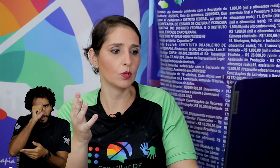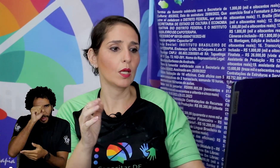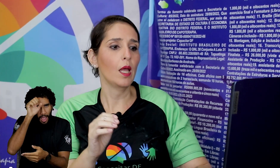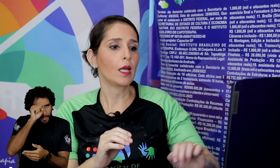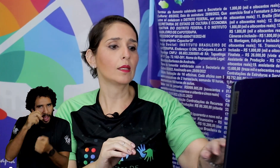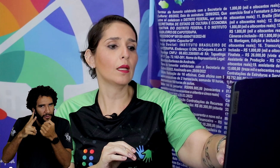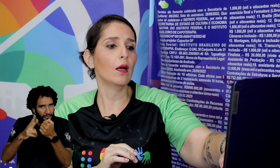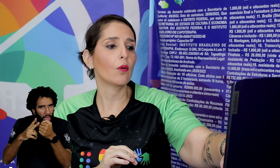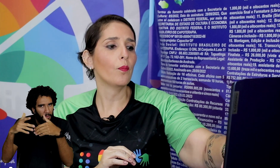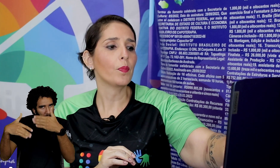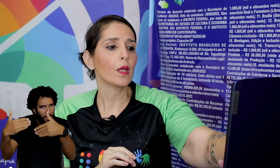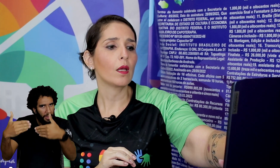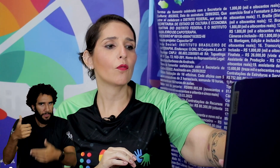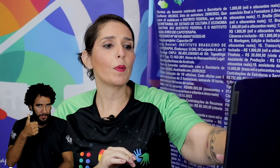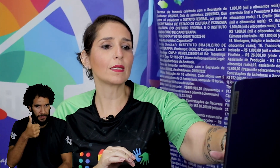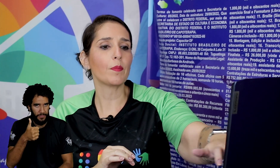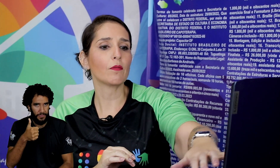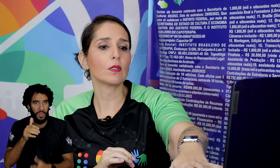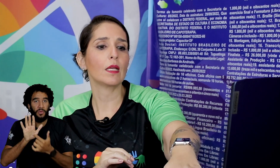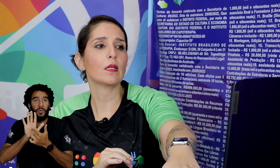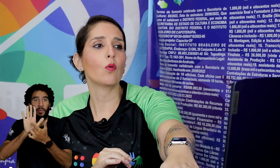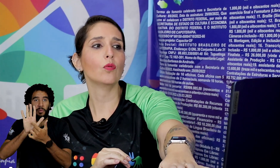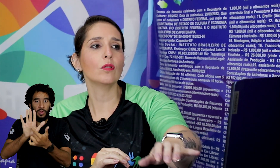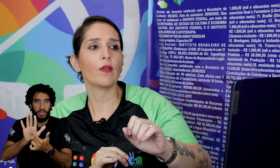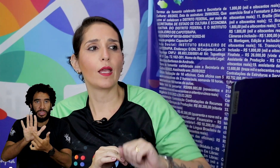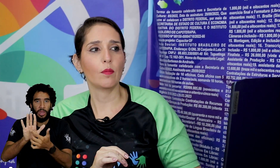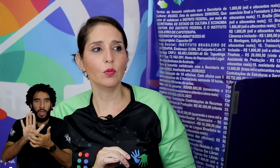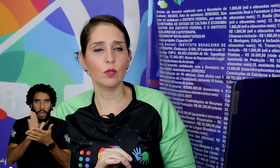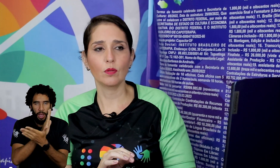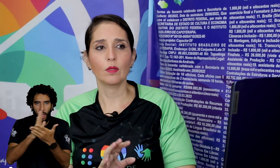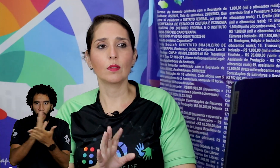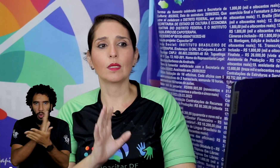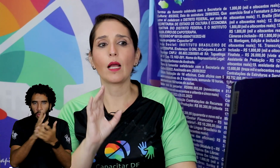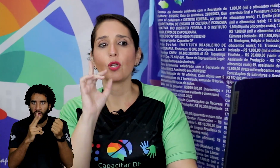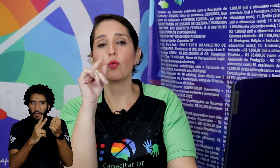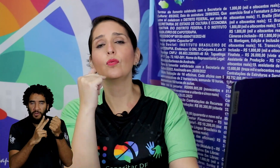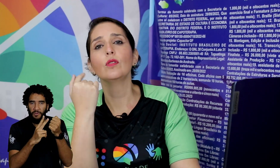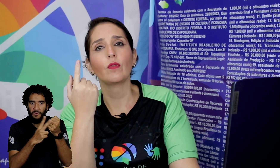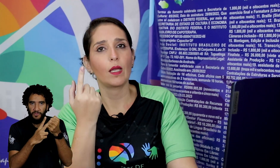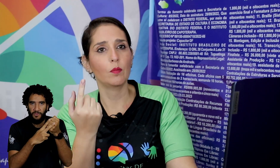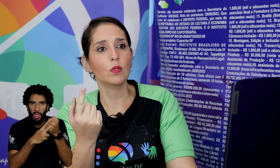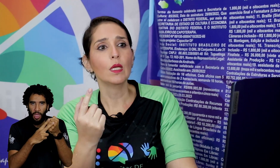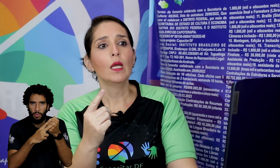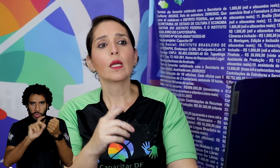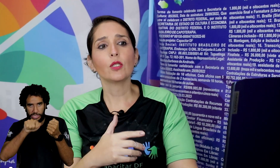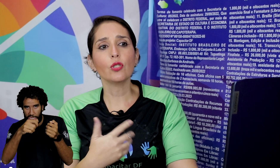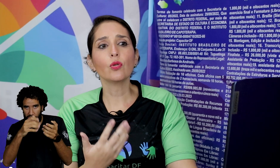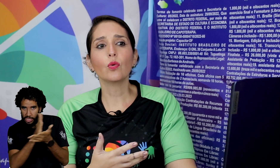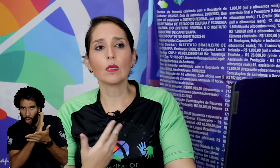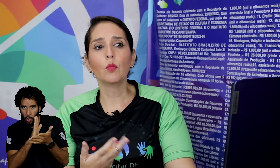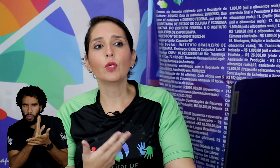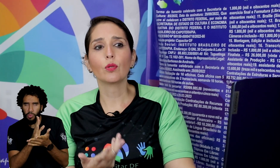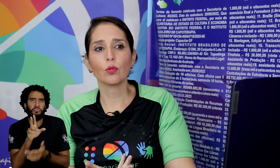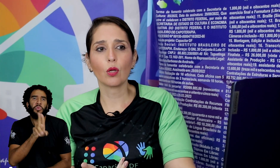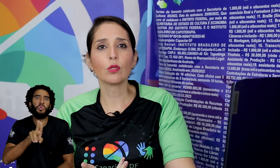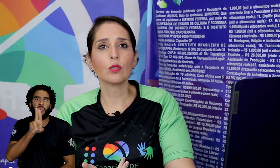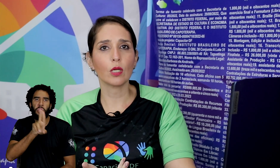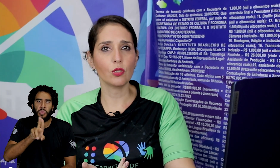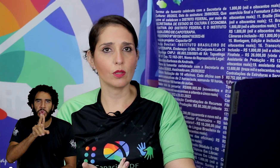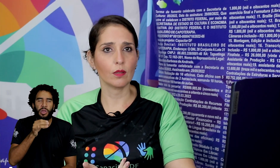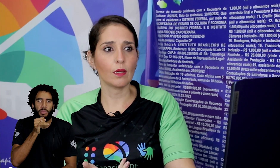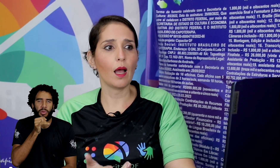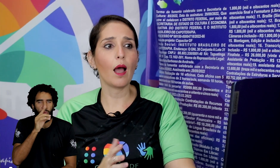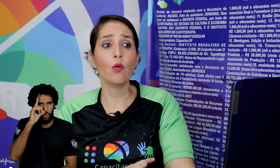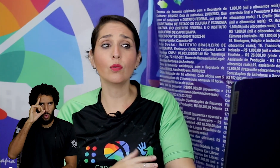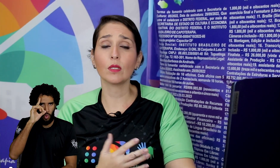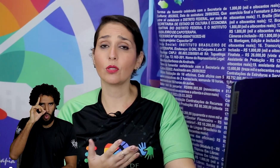verbos. Então, eu vou passar para vocês alguns verbos, sinais de alguns verbos, que a gente usa muito no nosso dia a